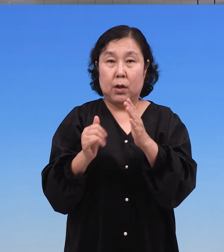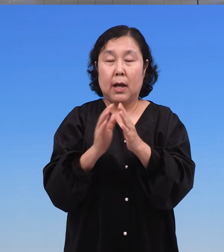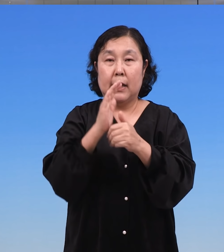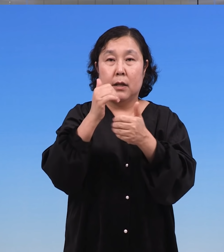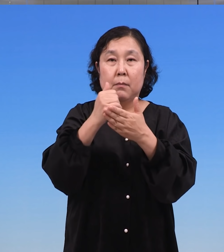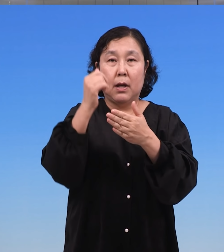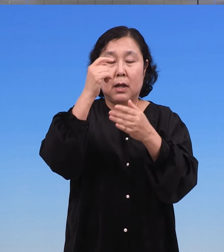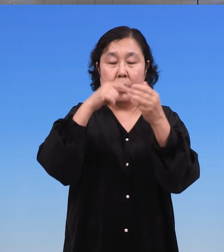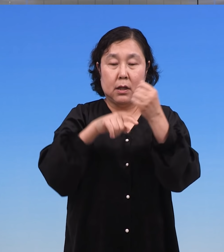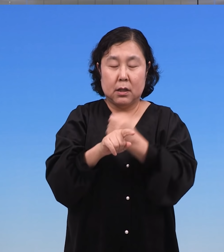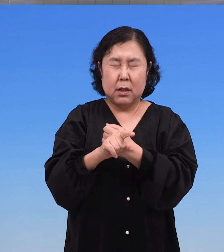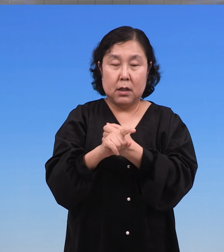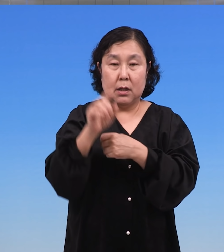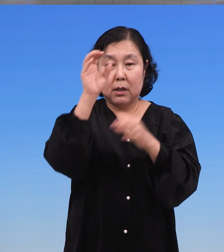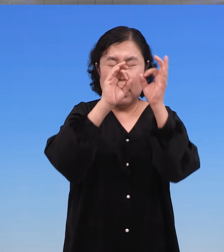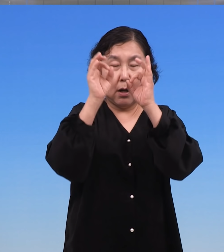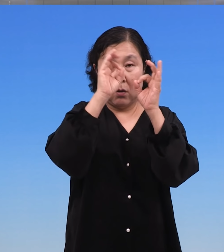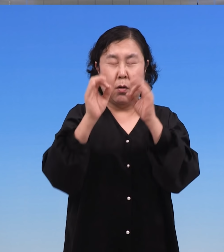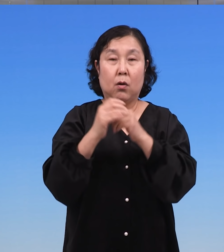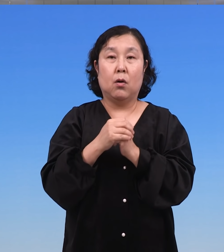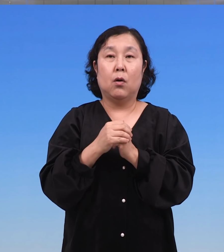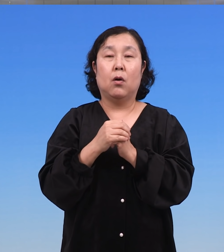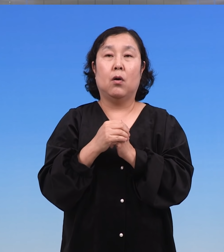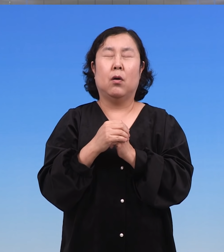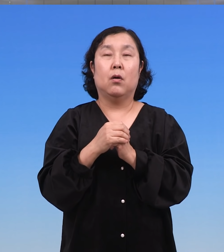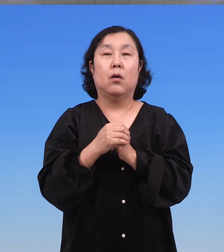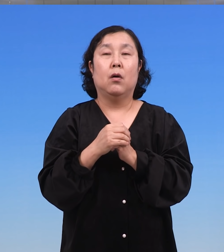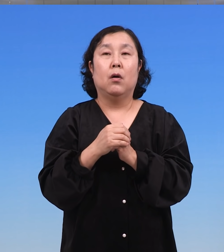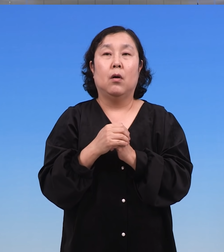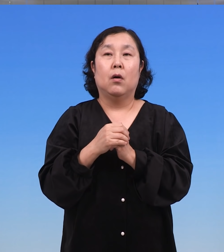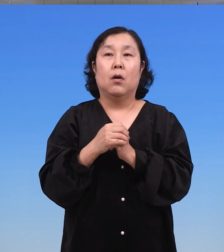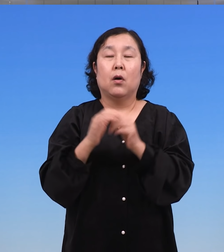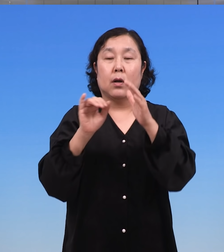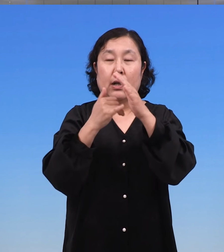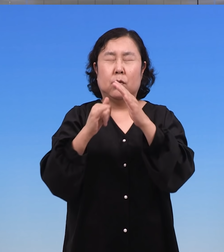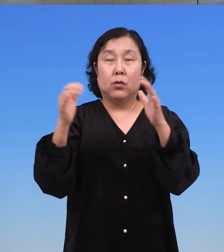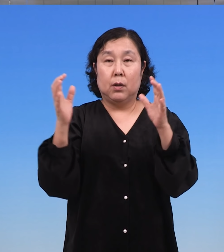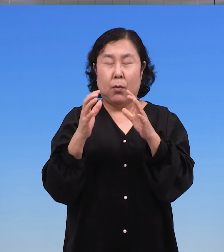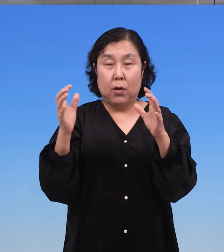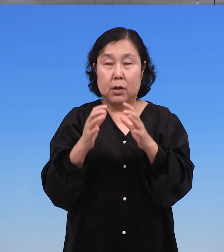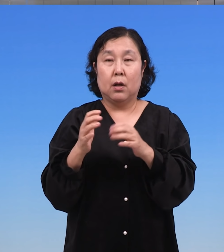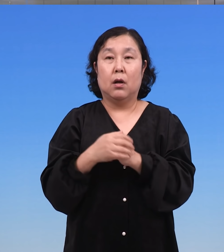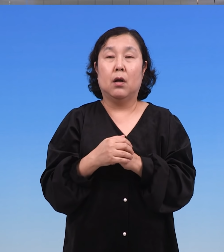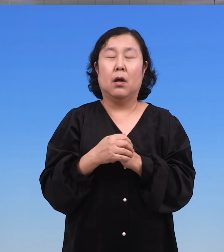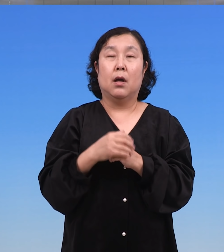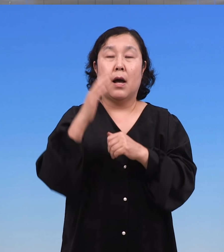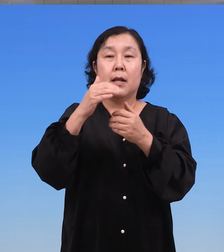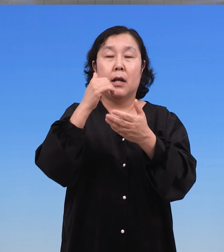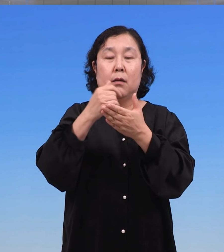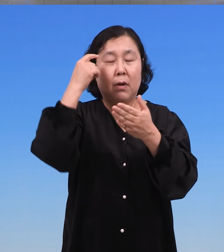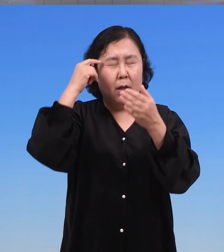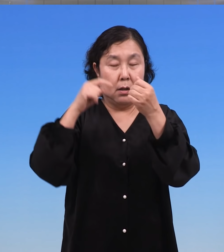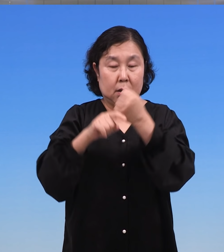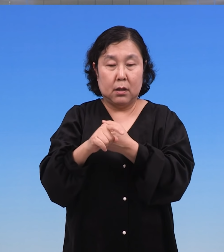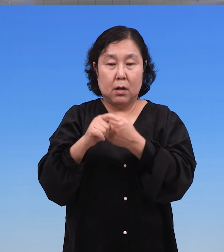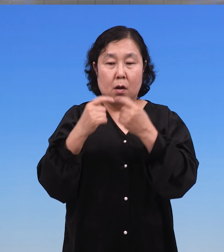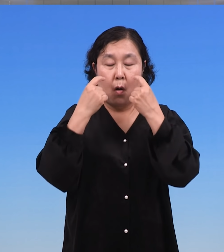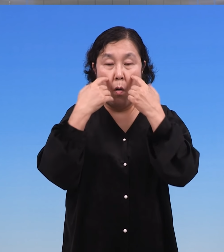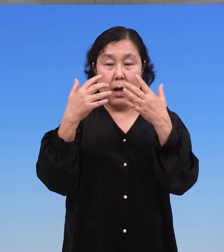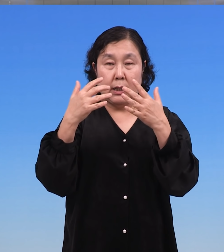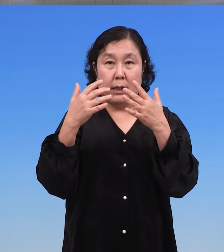21일 동안 우리 이 거실이, 우리 안방에 컴퓨터가 놓여있는 이 서재가 하나님의